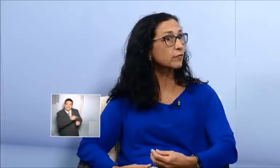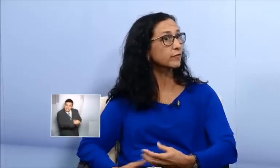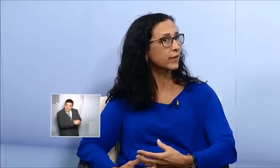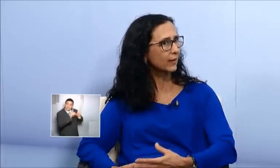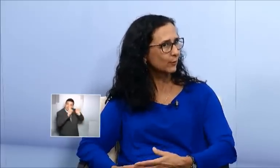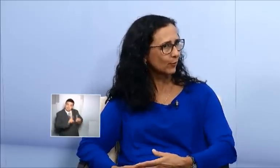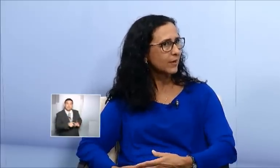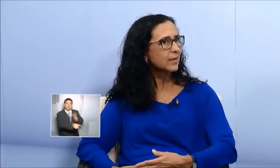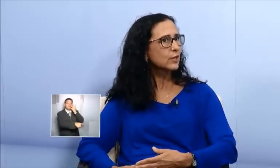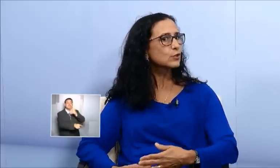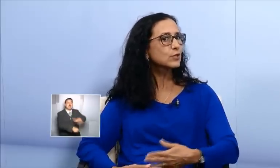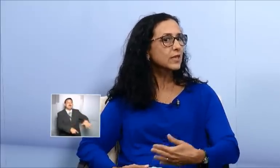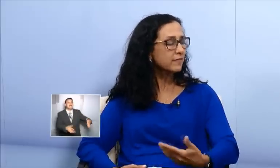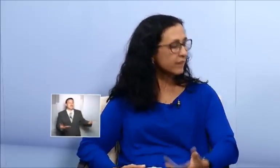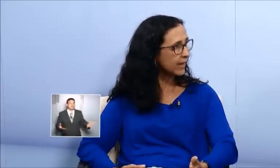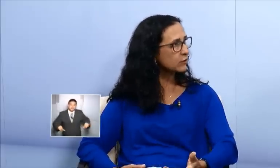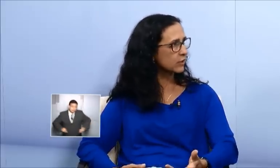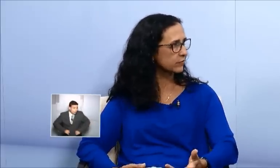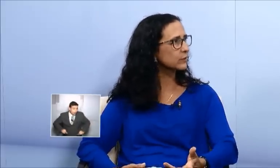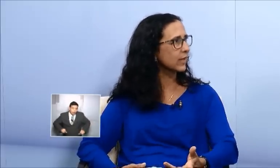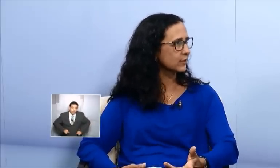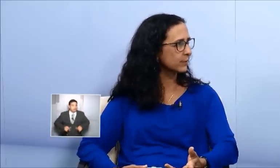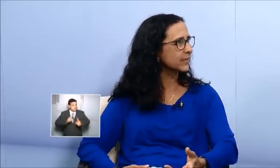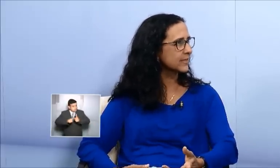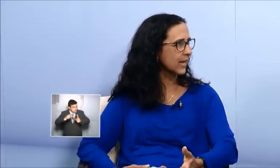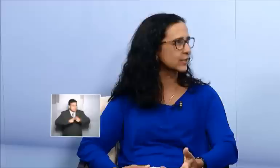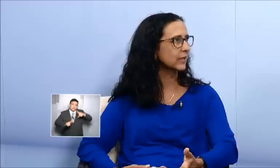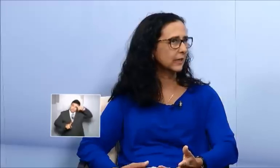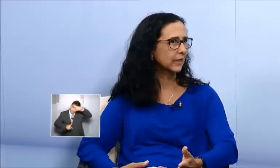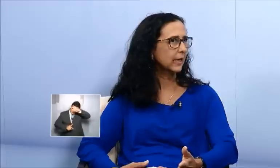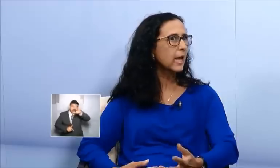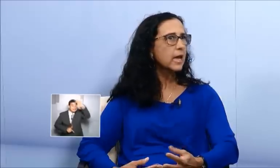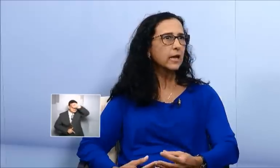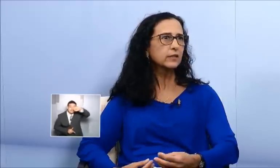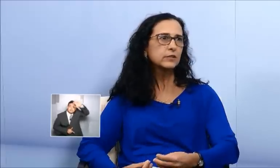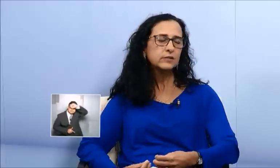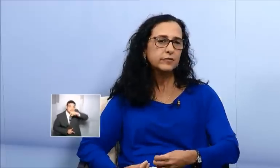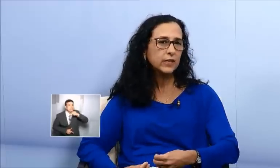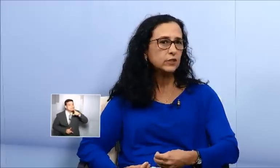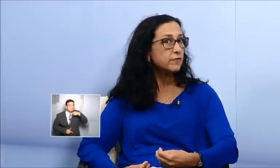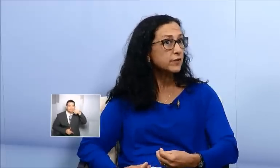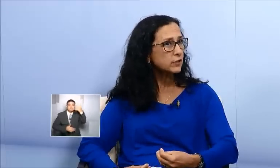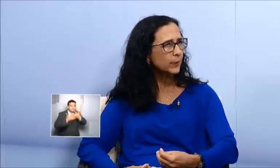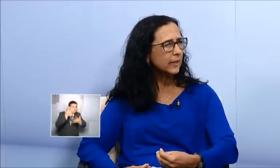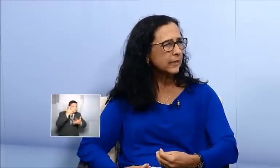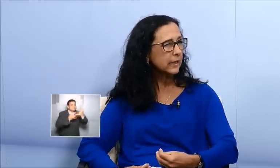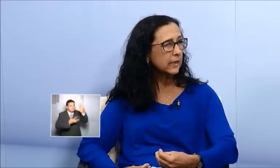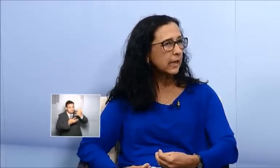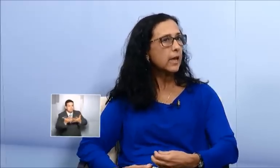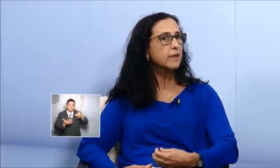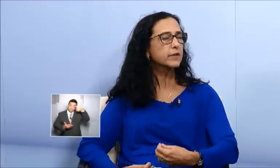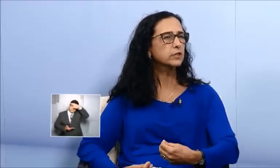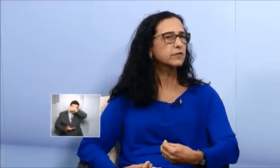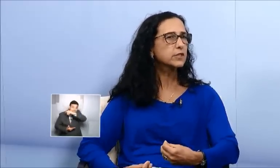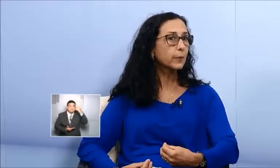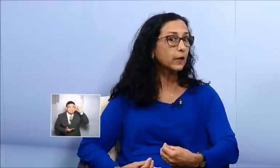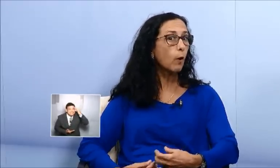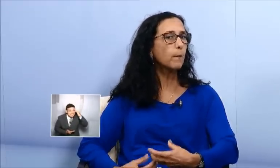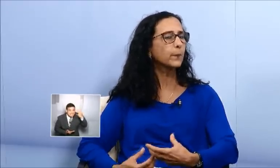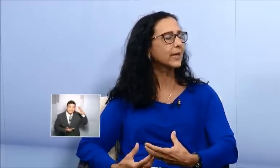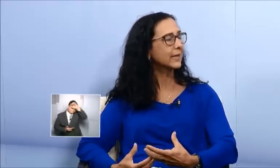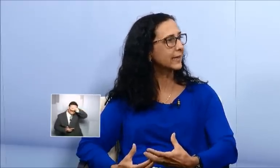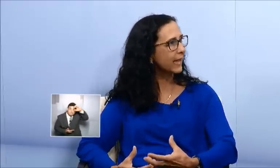acaba sofrendo e isso se reflete nas dificuldades de aprendizagem dele, né? Fica difícil para ele entender, fica difícil